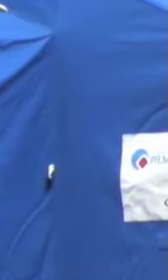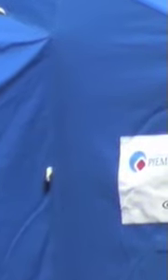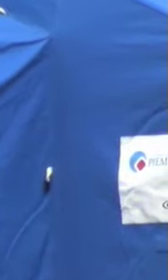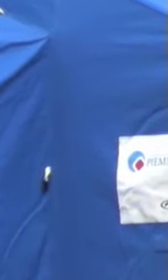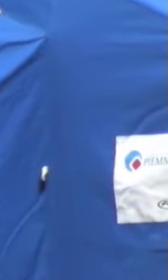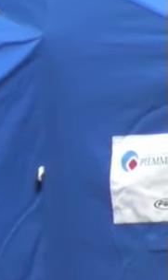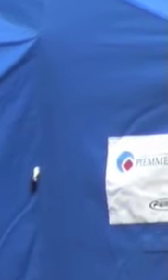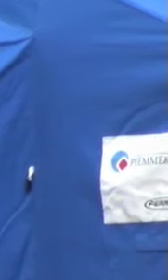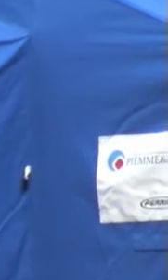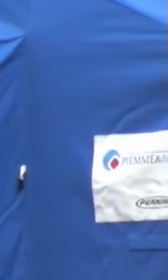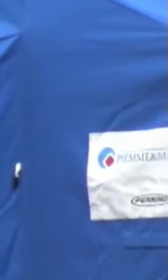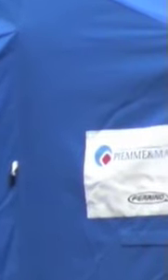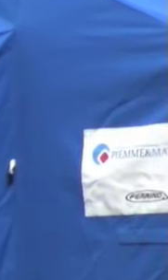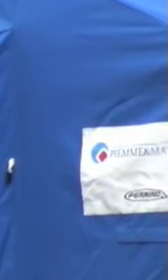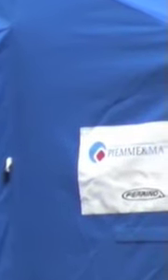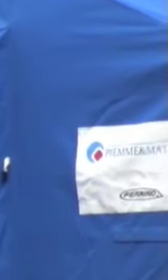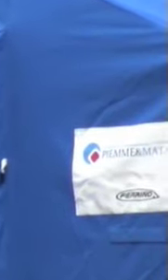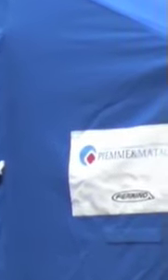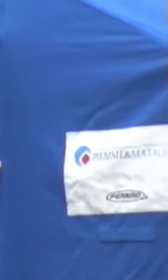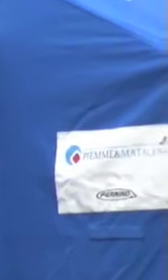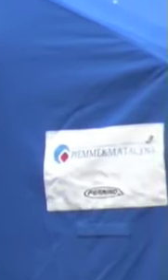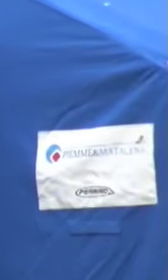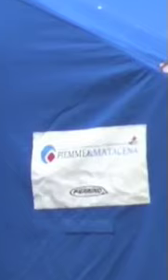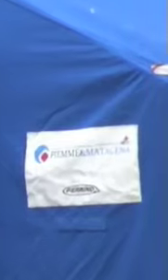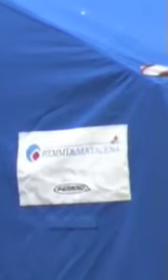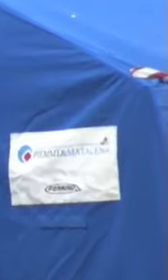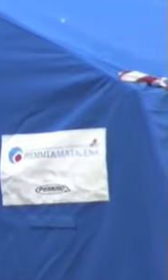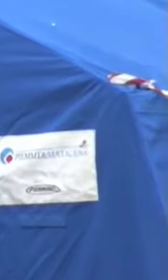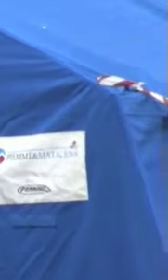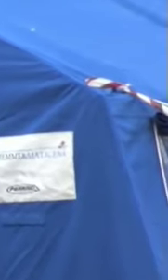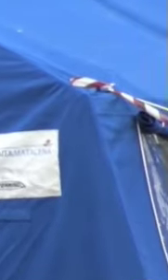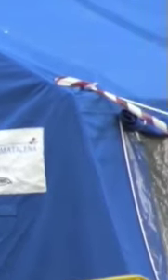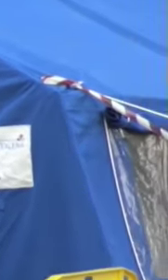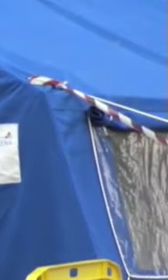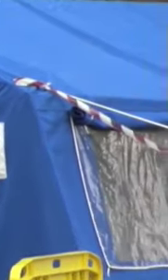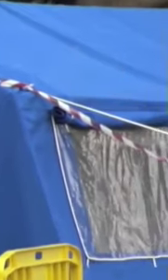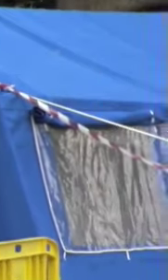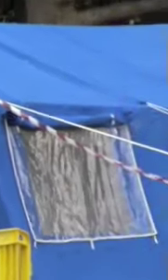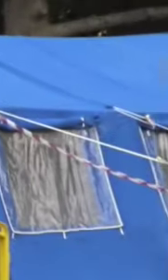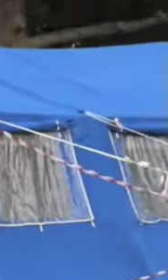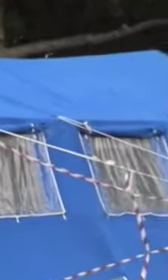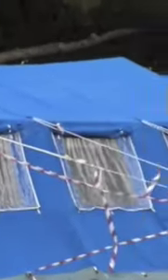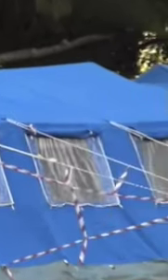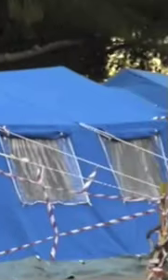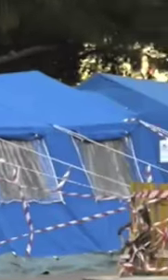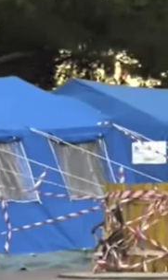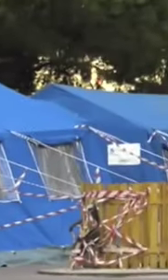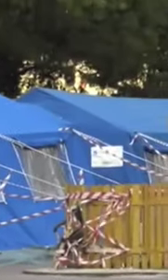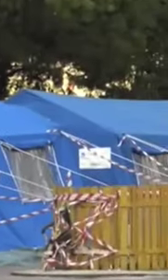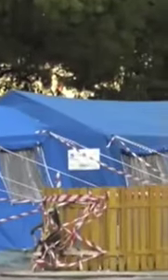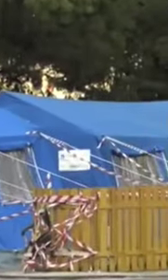3.792 pazienti e di 258 ricoverati con sintomi, per un totale di ricoverati con sintomi